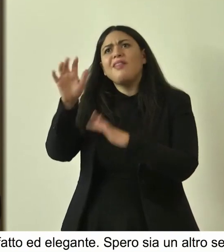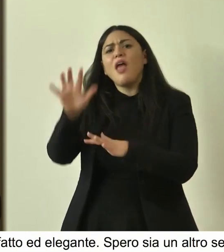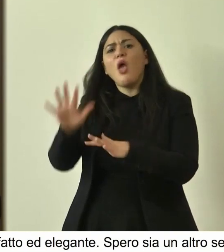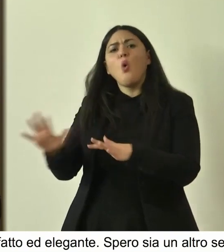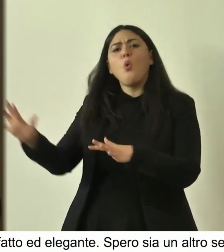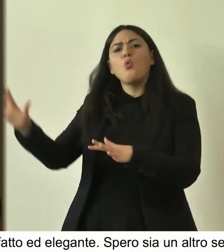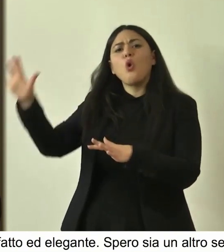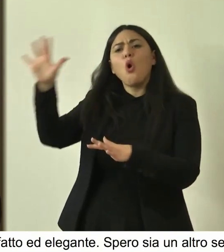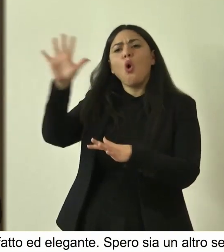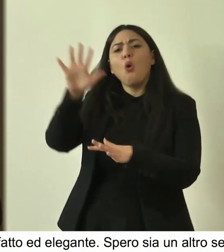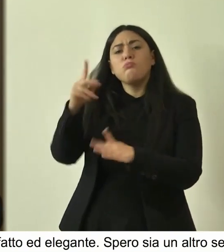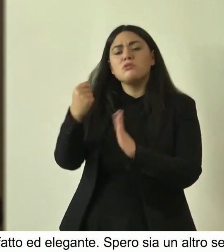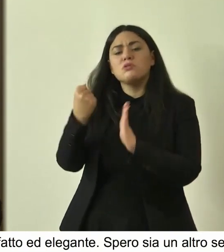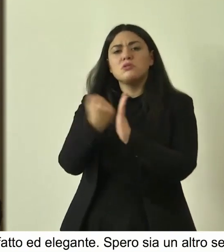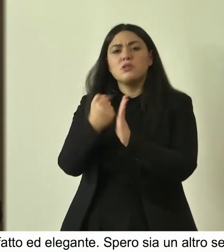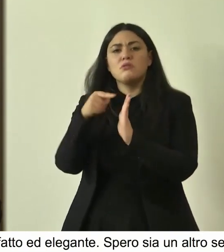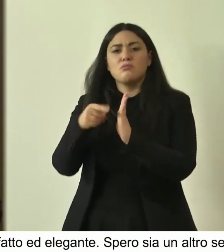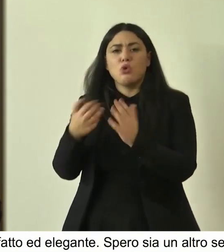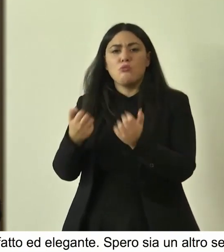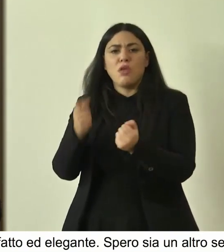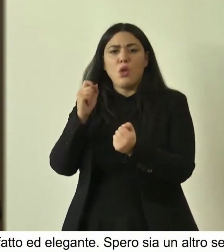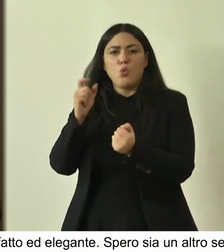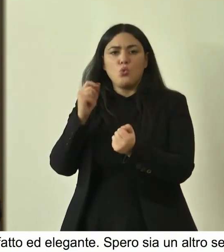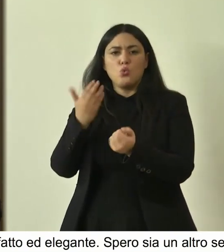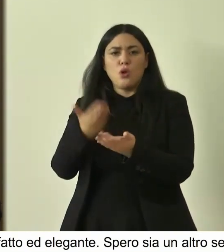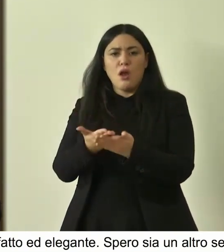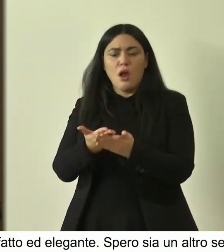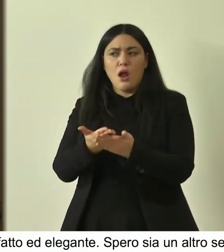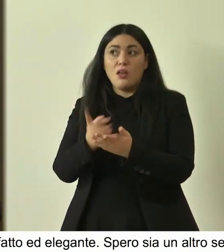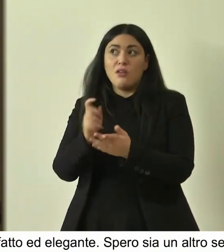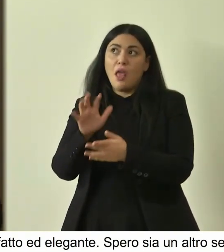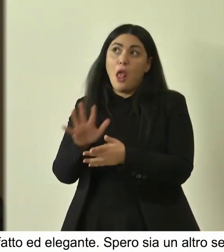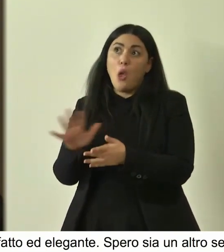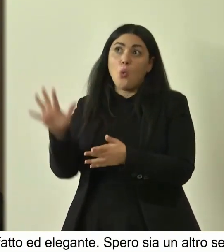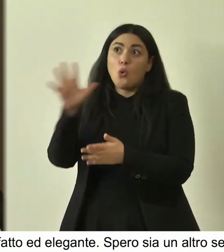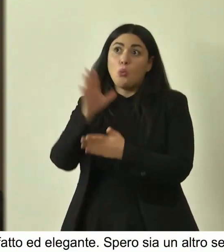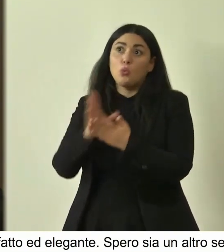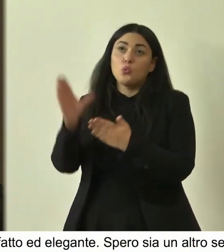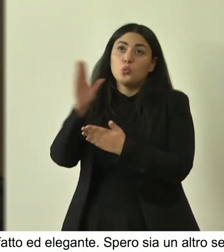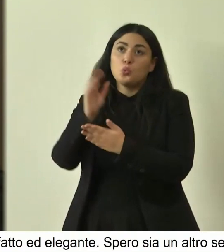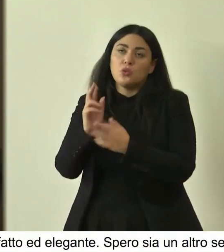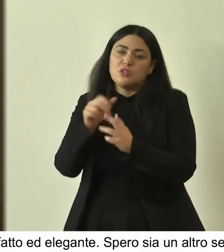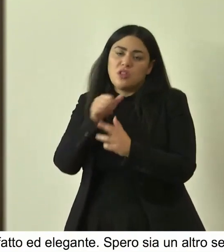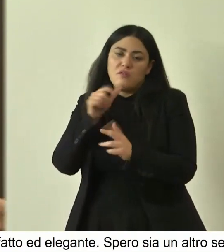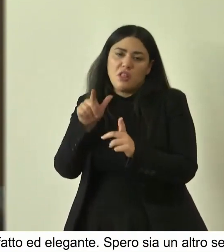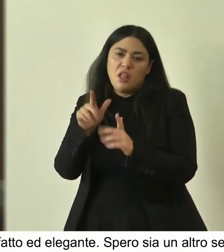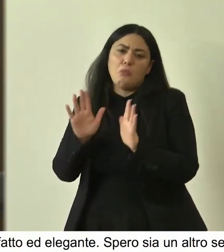Tutta Europa ci metteremo magari un po' di tempo, però ce la faremo. Grazie.